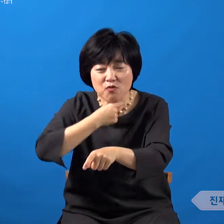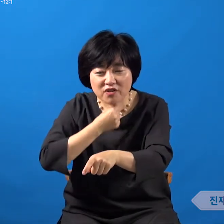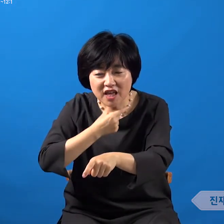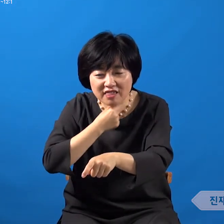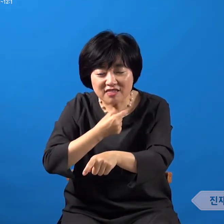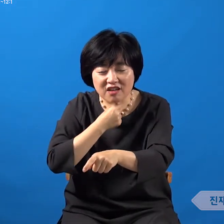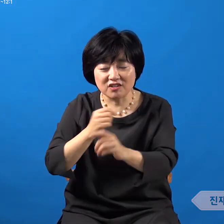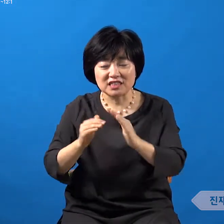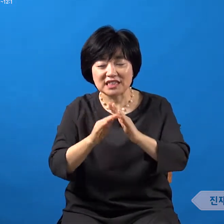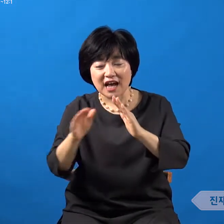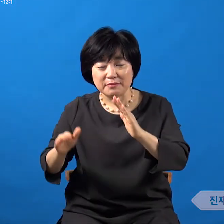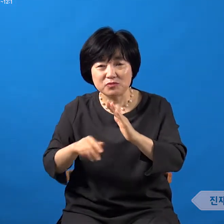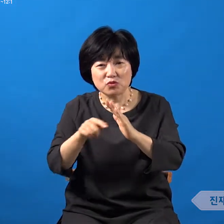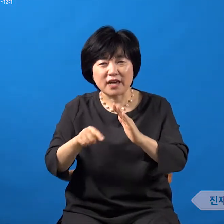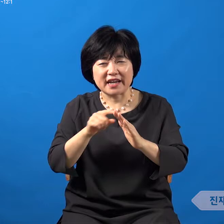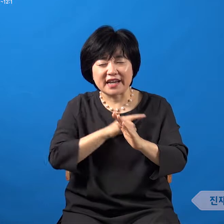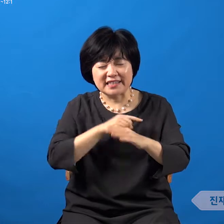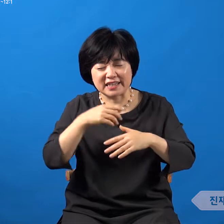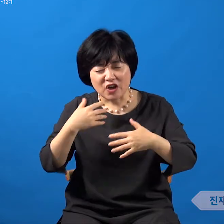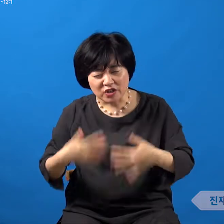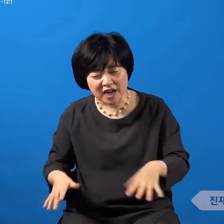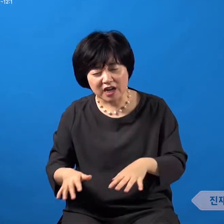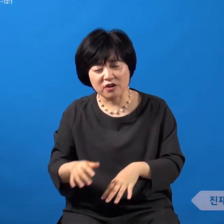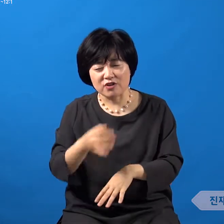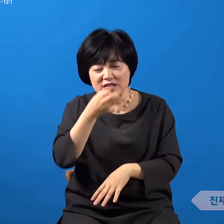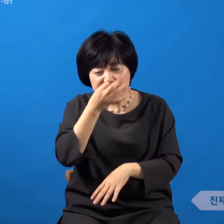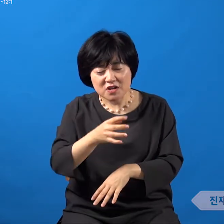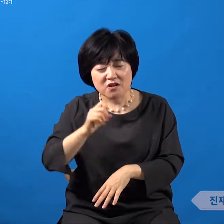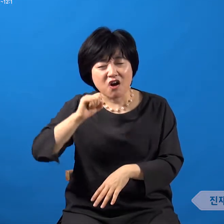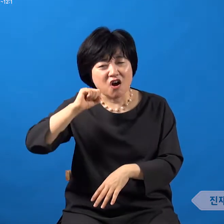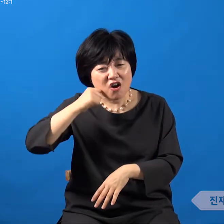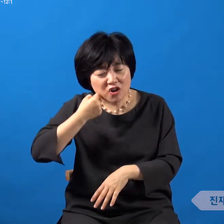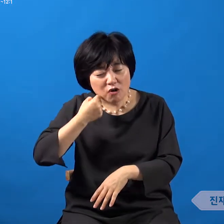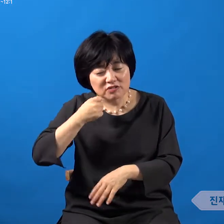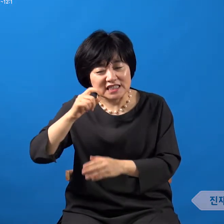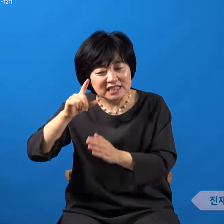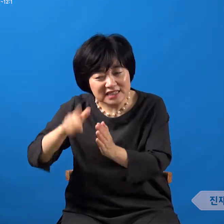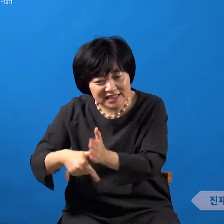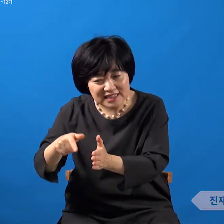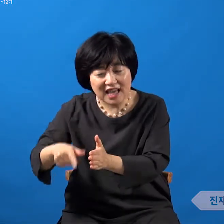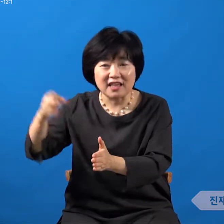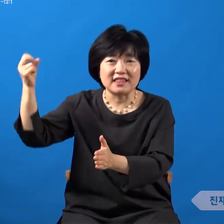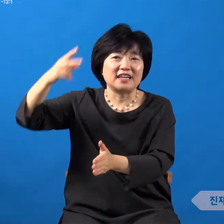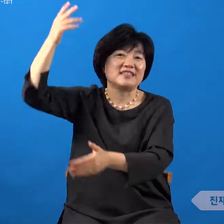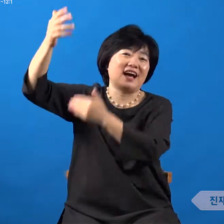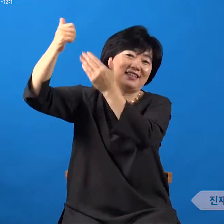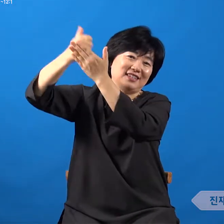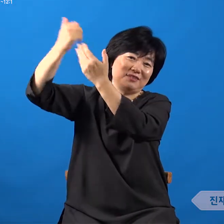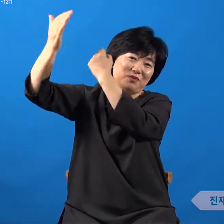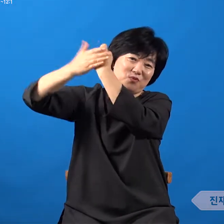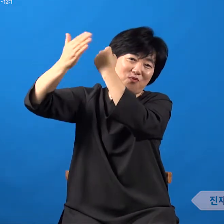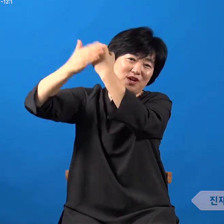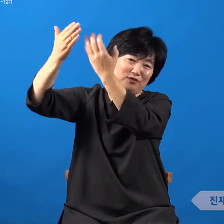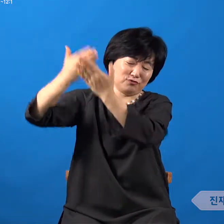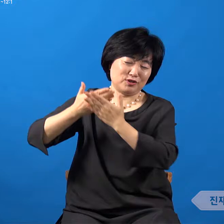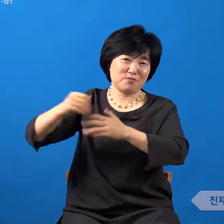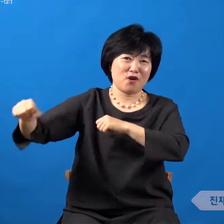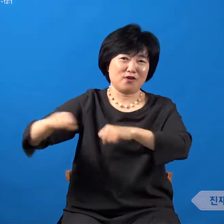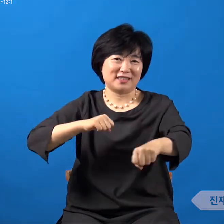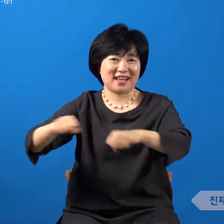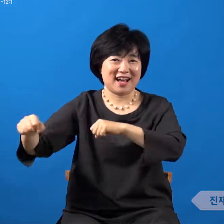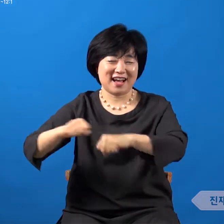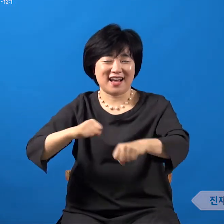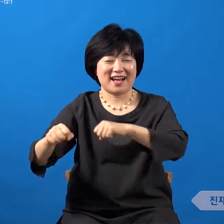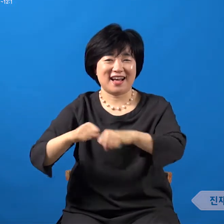삶 가운데 가장 연약하고 힘들고 어려운 가운데 다시 하나님의 능력과 역사하심이